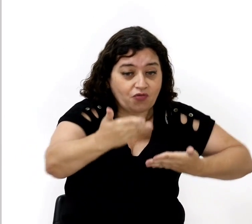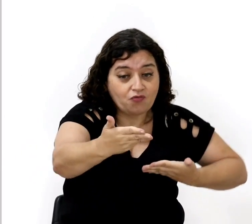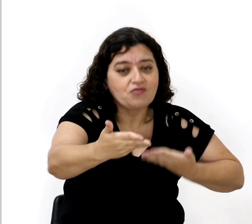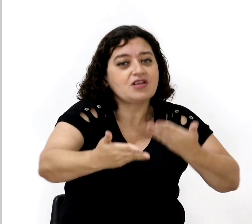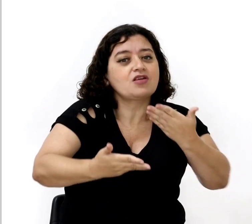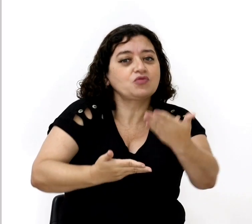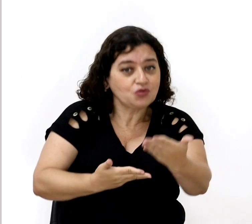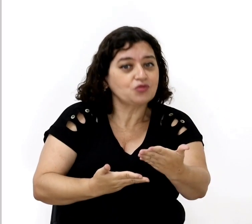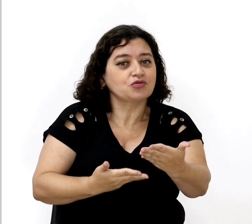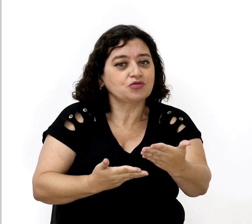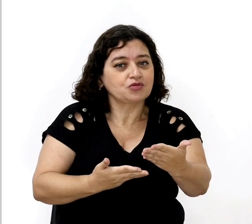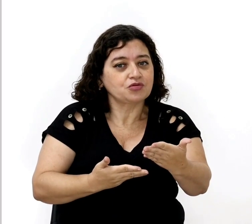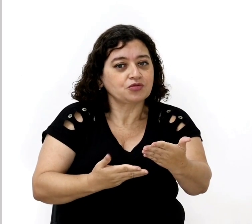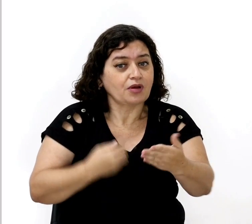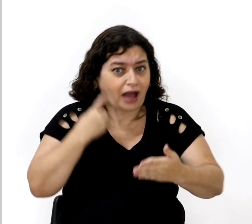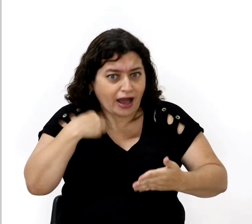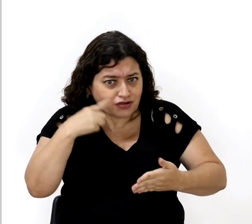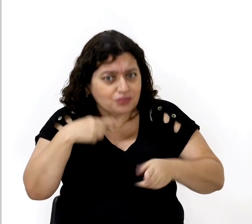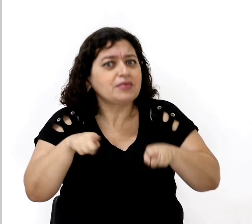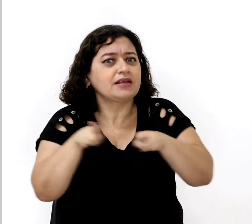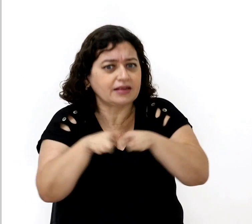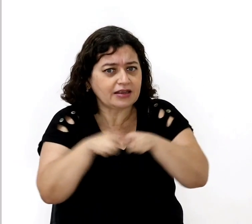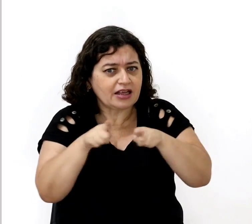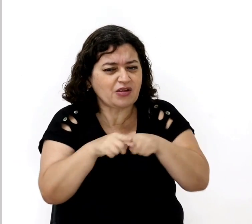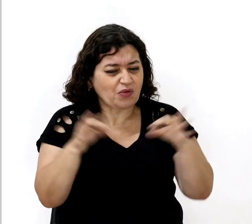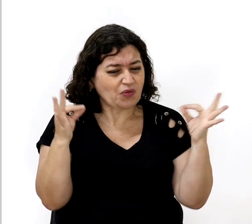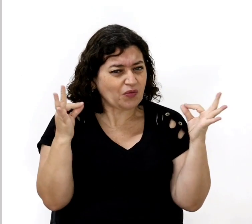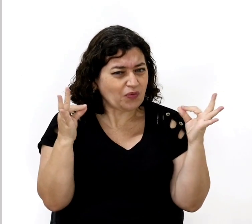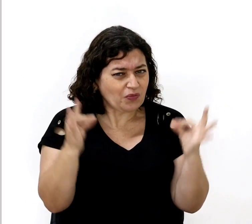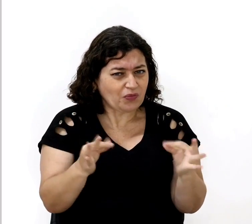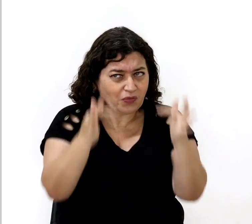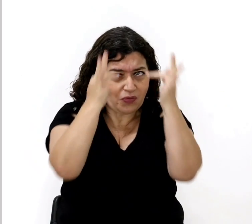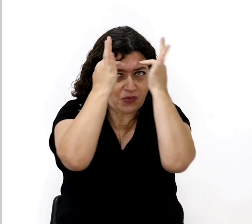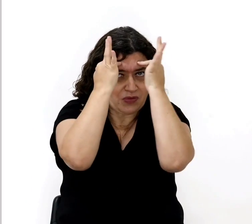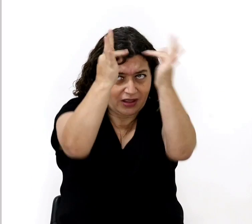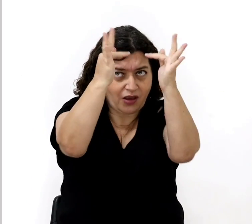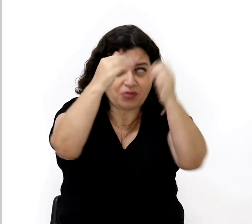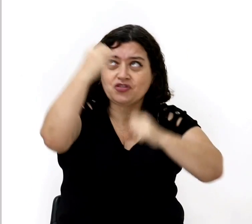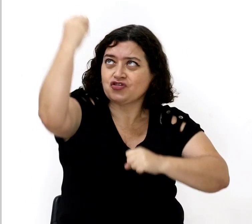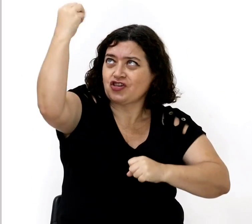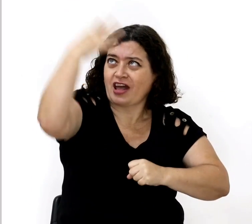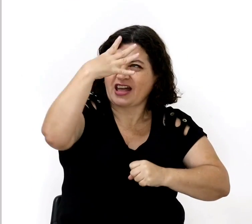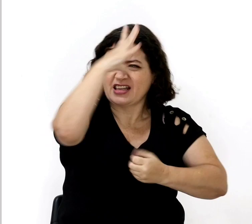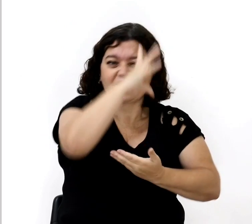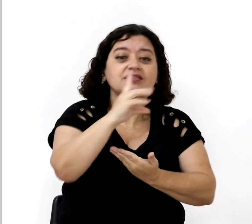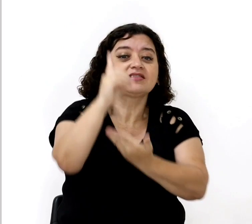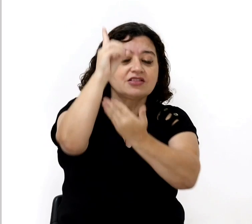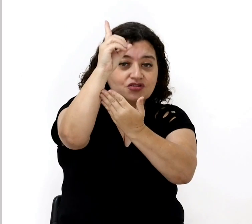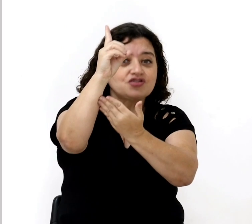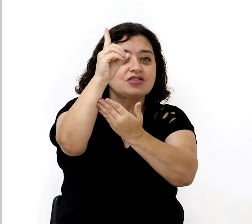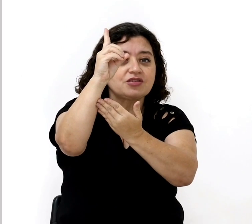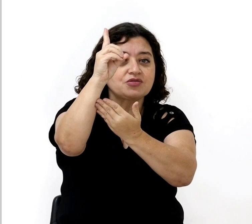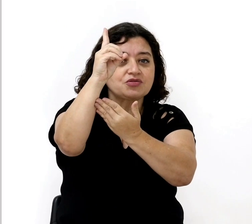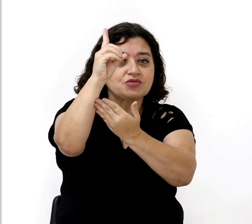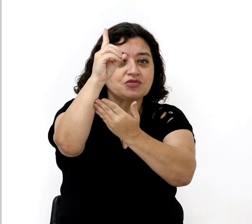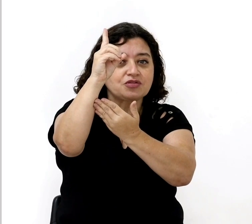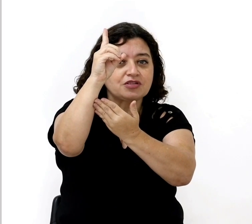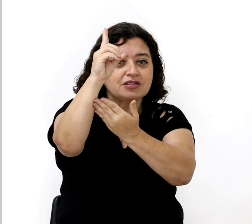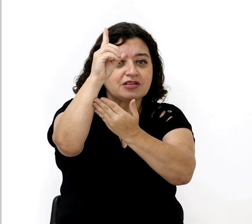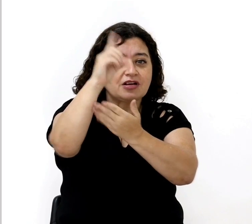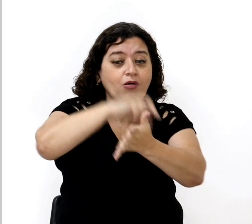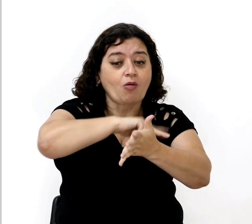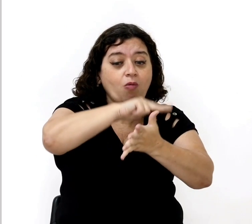aos outros, administrando fielmente a graça de Deus em